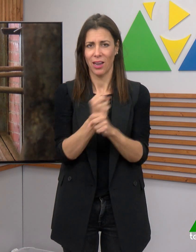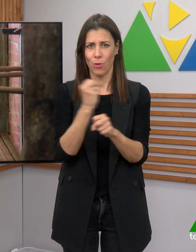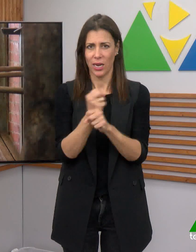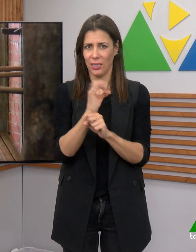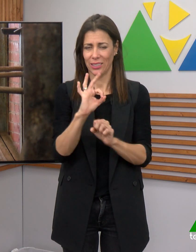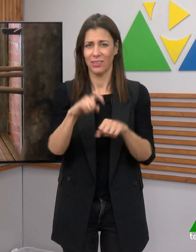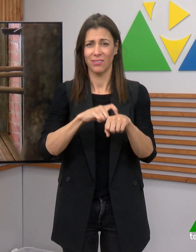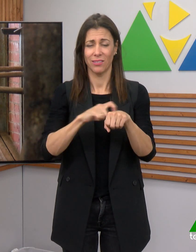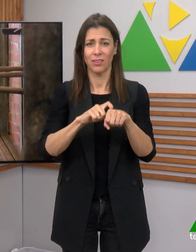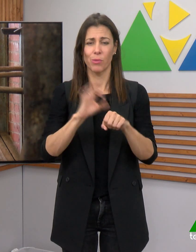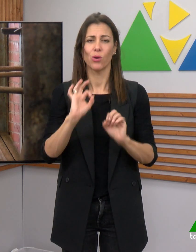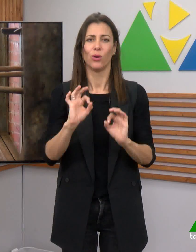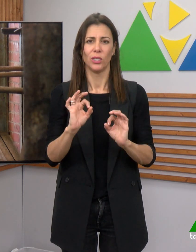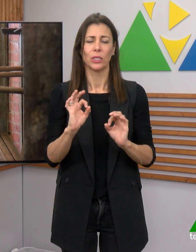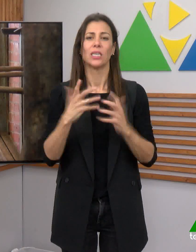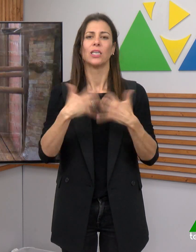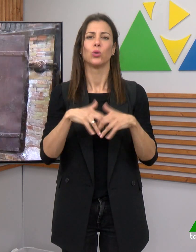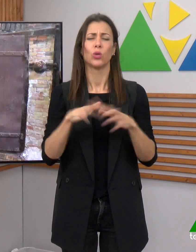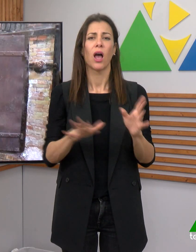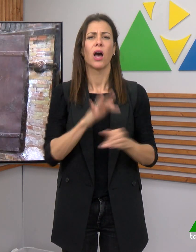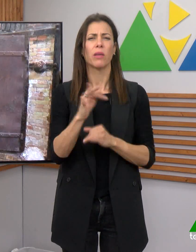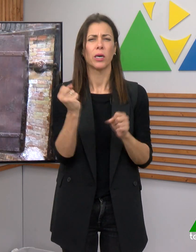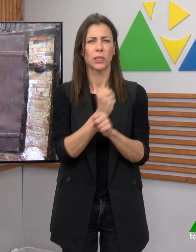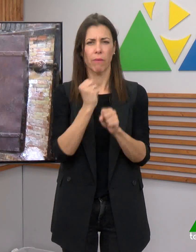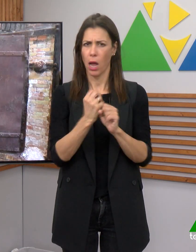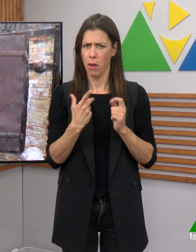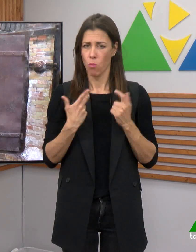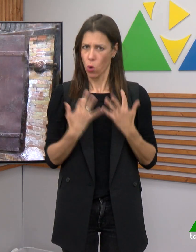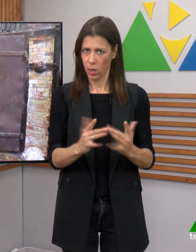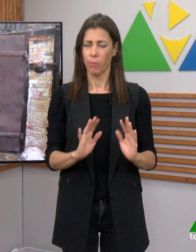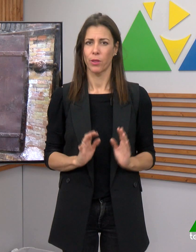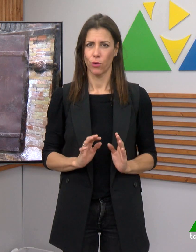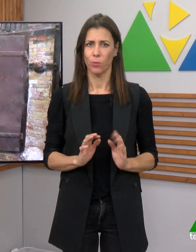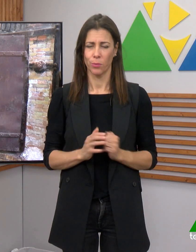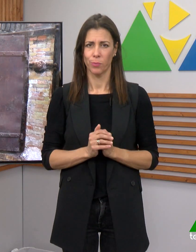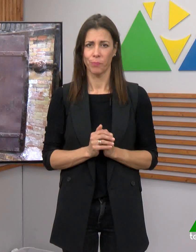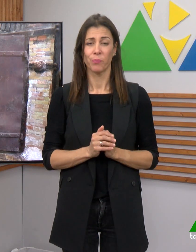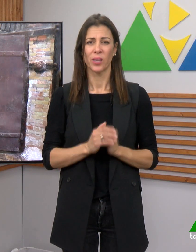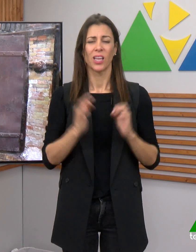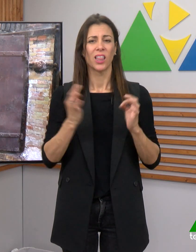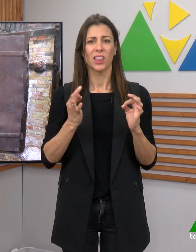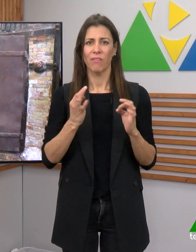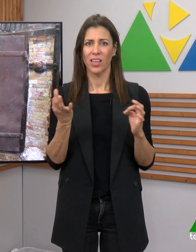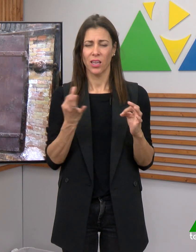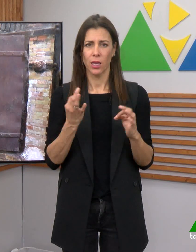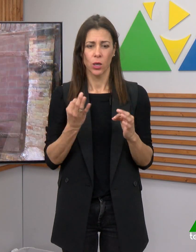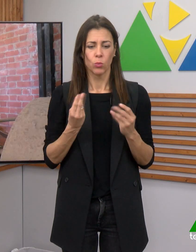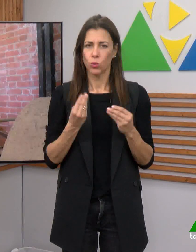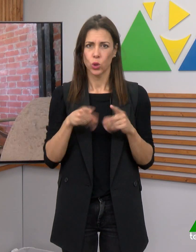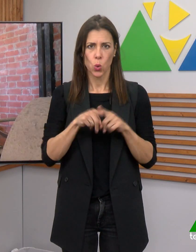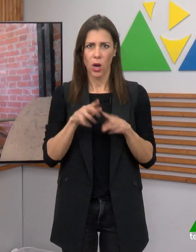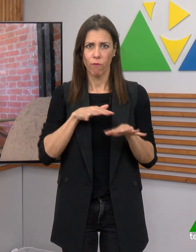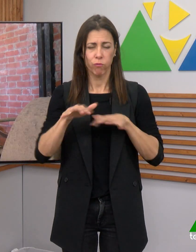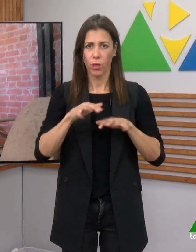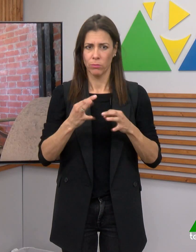laborales en una industria que además trabajaba muy rápido. Había que moler muchas cañas en poco tiempo, con lo